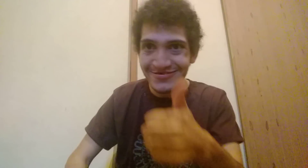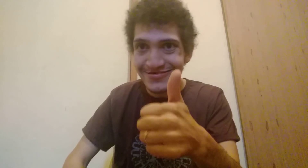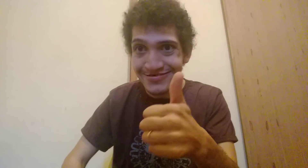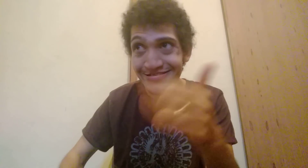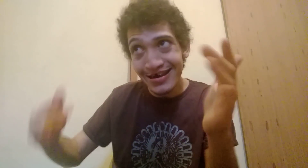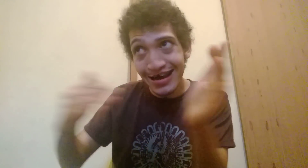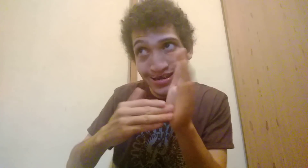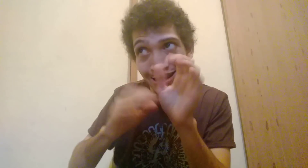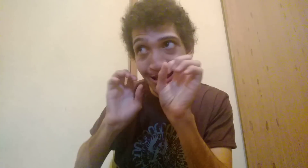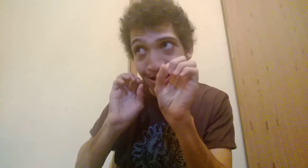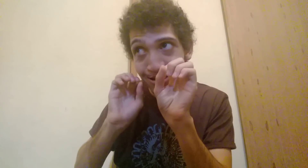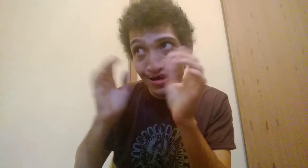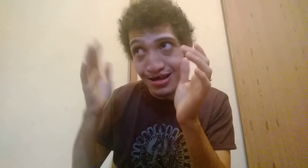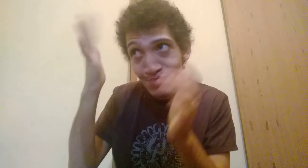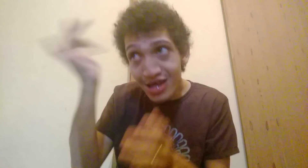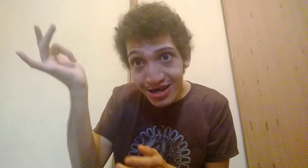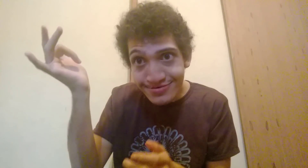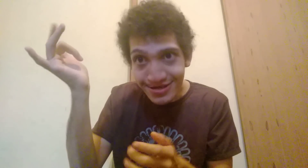Até amanhã, né?